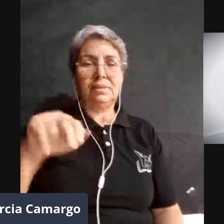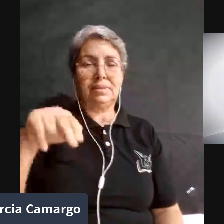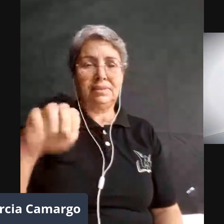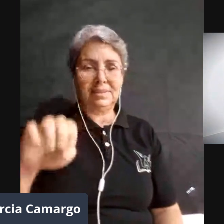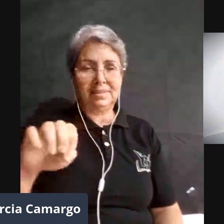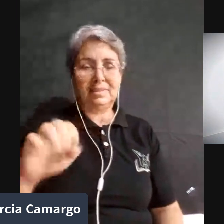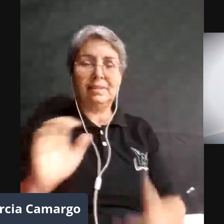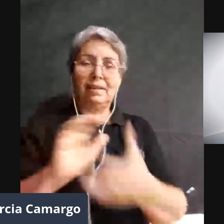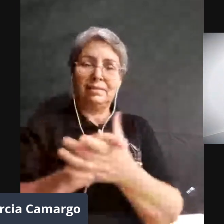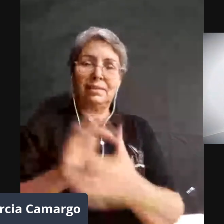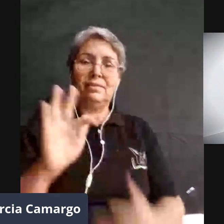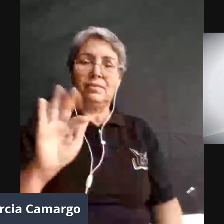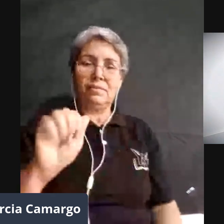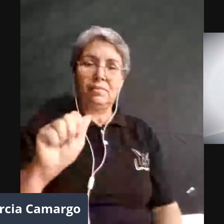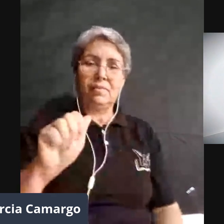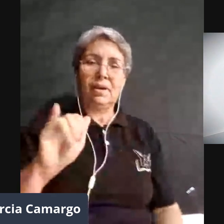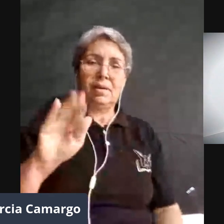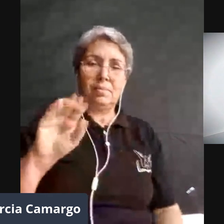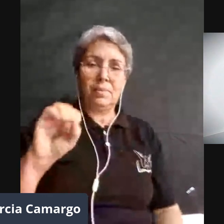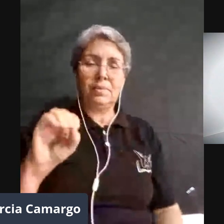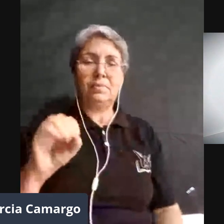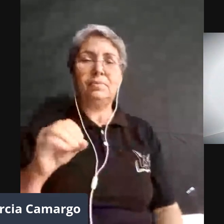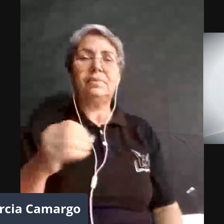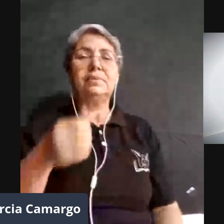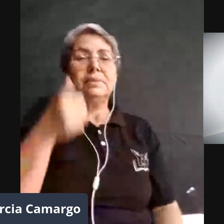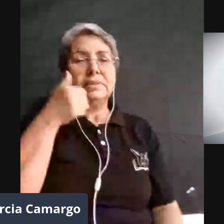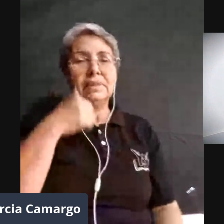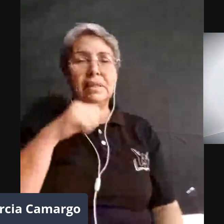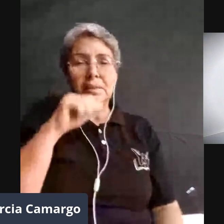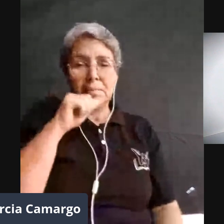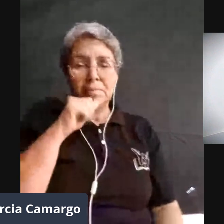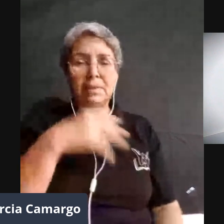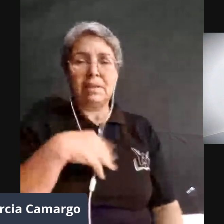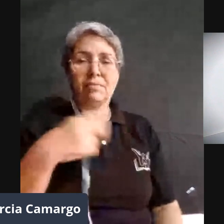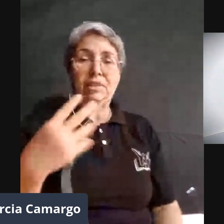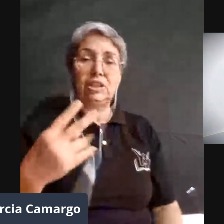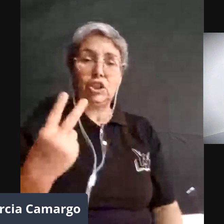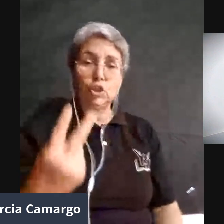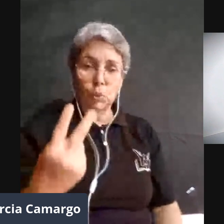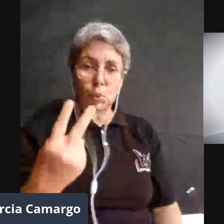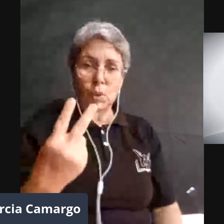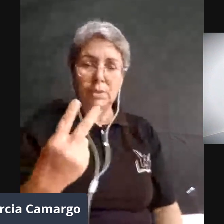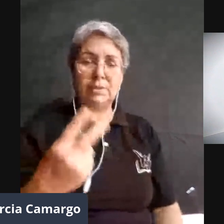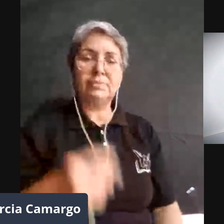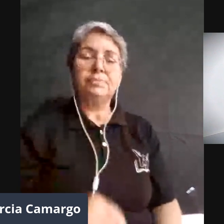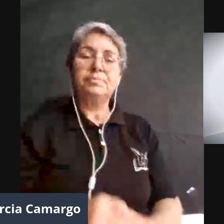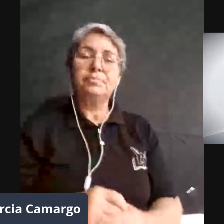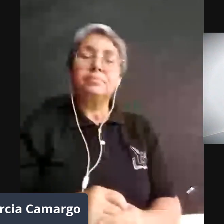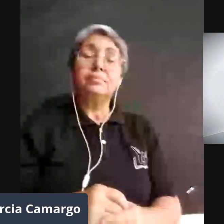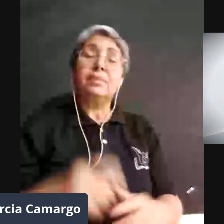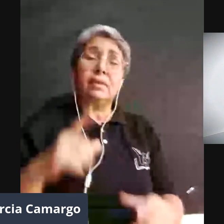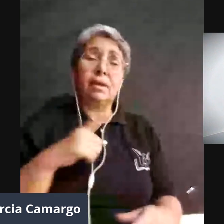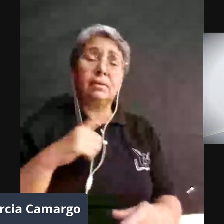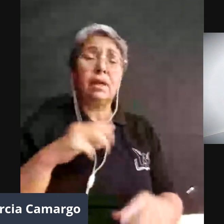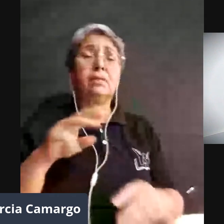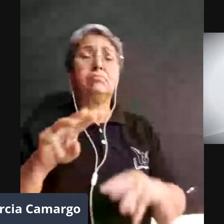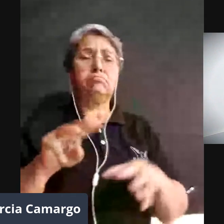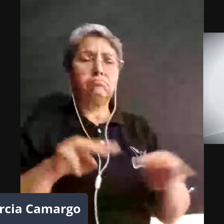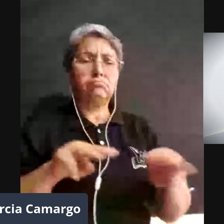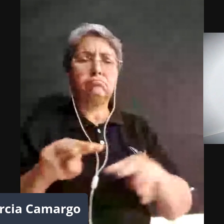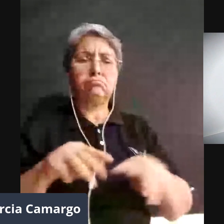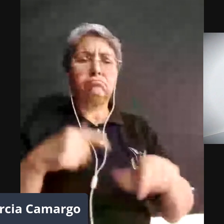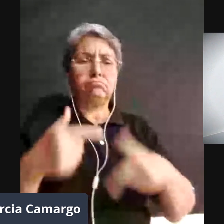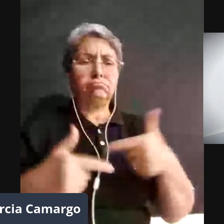e da Laura. Há 4 anos eles moram no campo e possuem um ministério familiar, o Ministério Lembra-te.